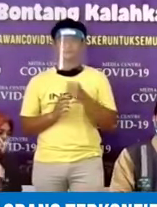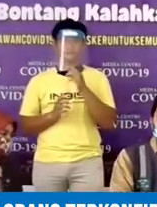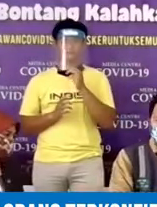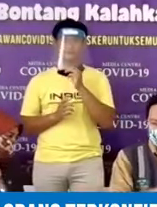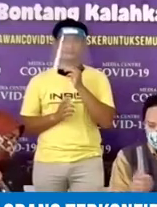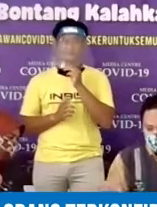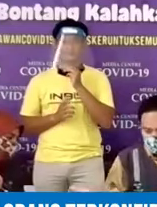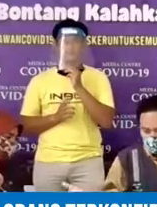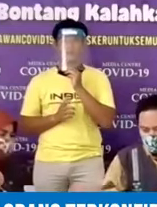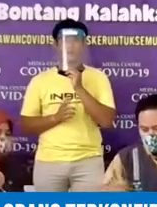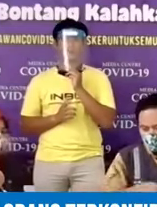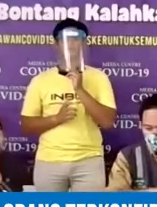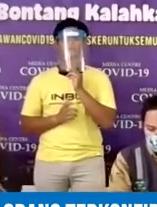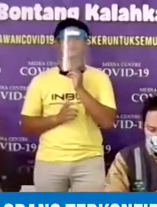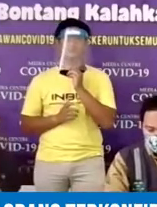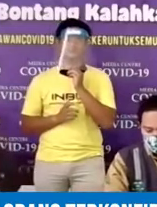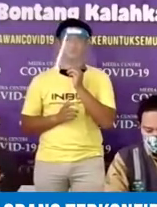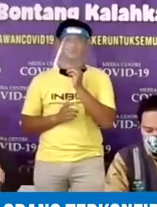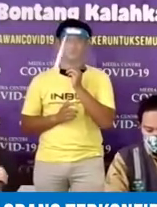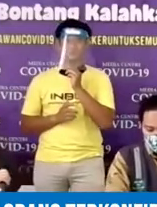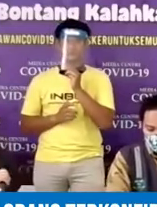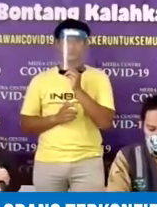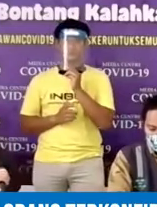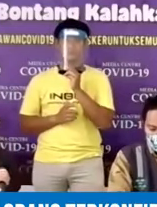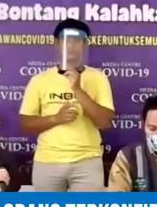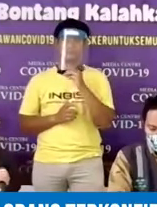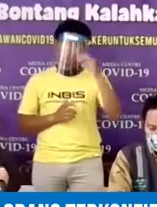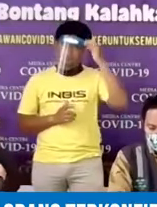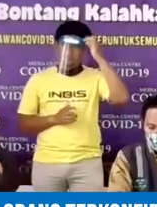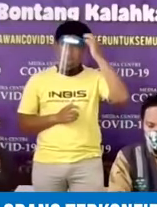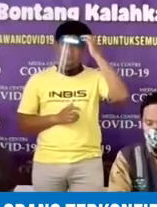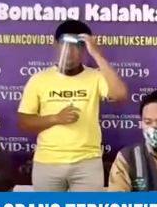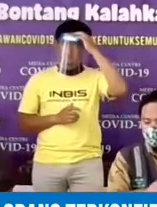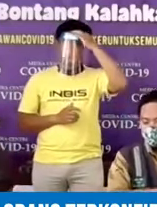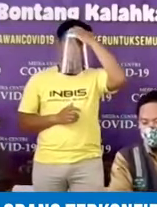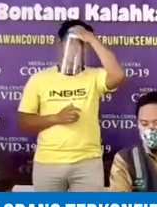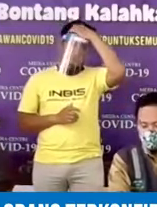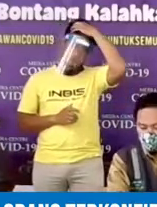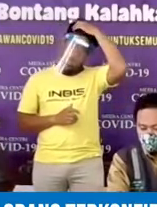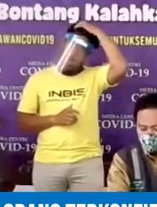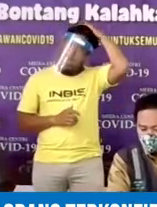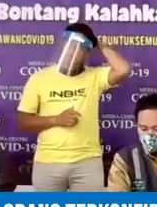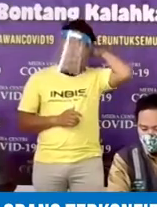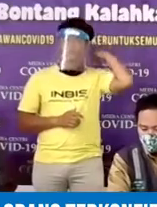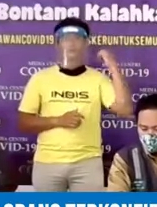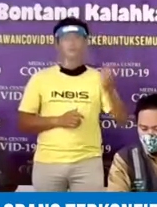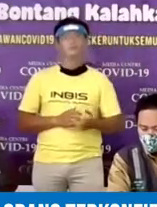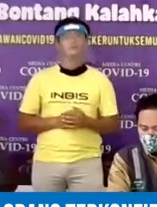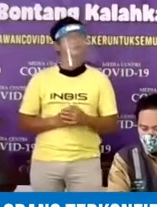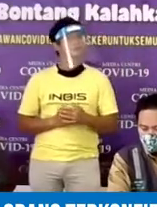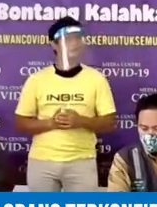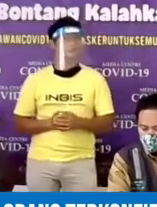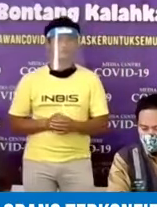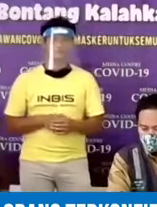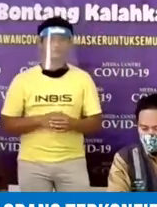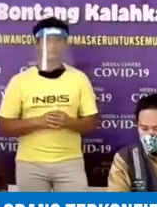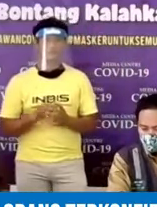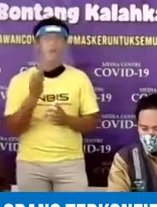untuk apa menerapkan protokol yaitu kira-kira kapan bu mulai disosialisasikan ke publik bu